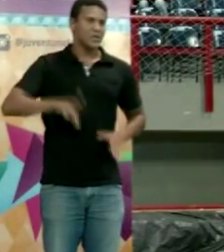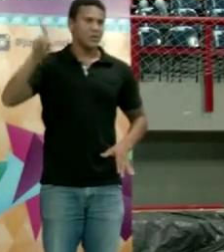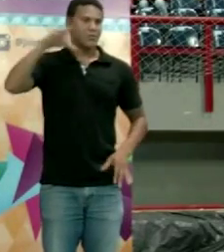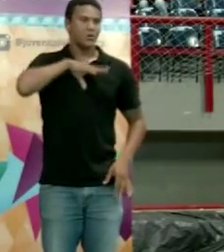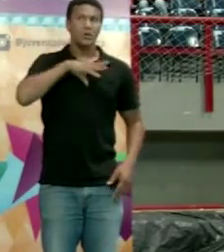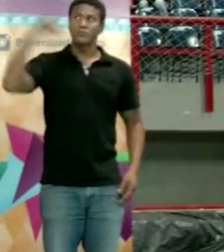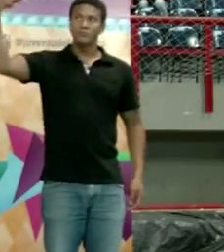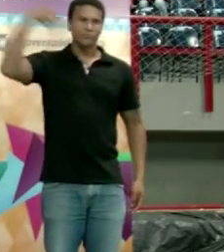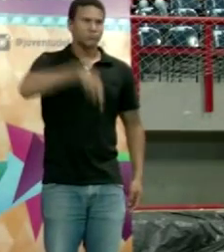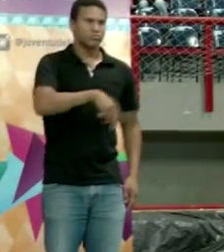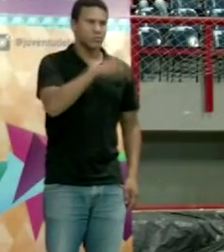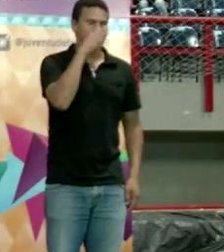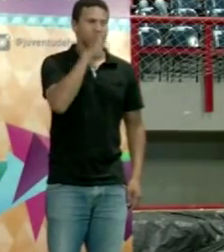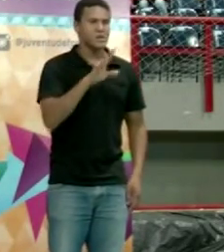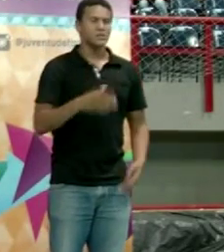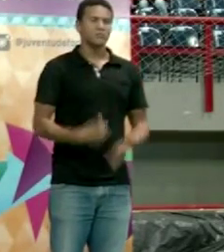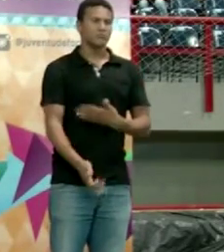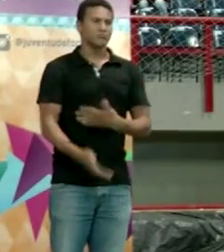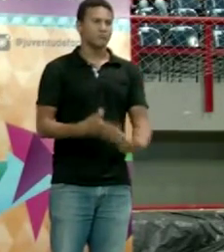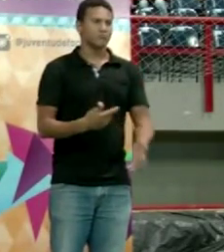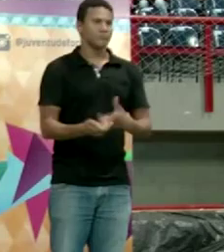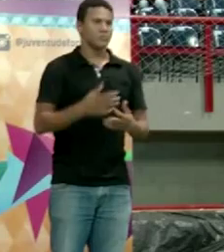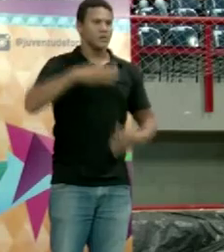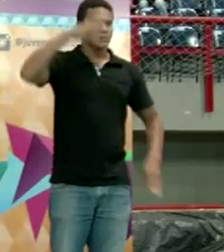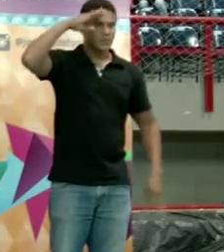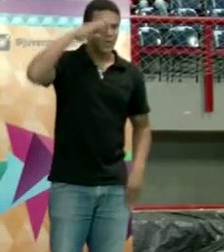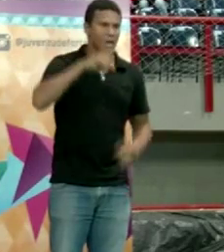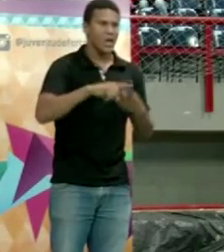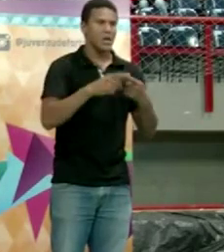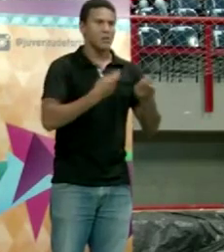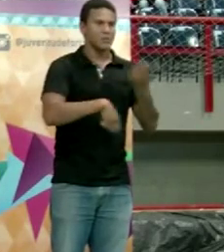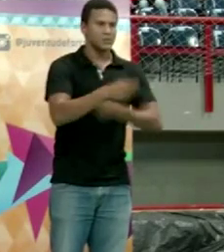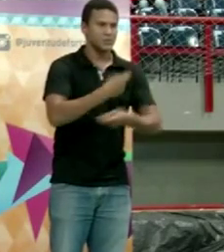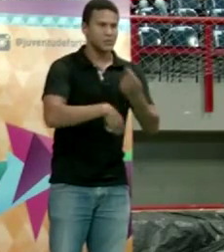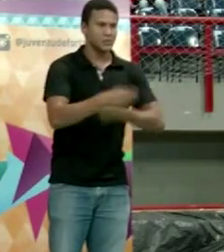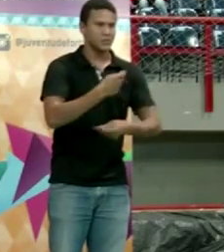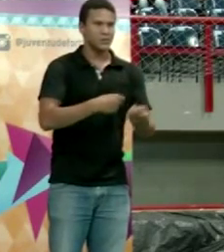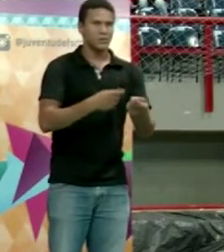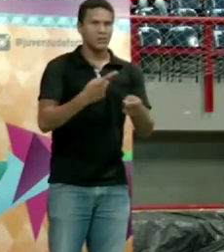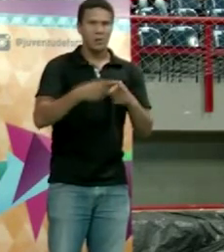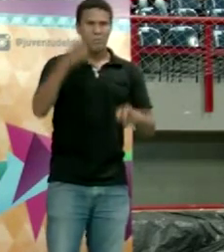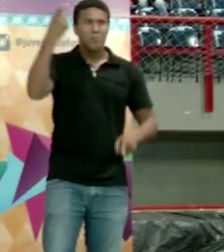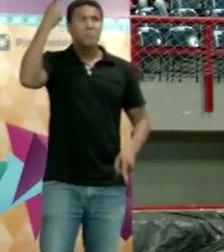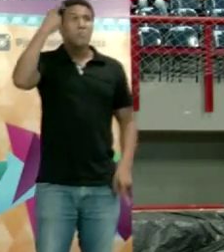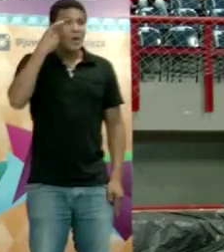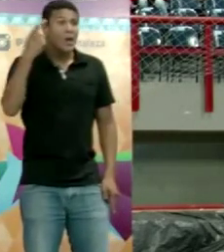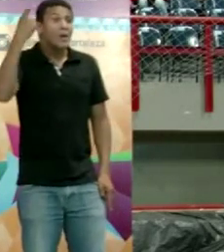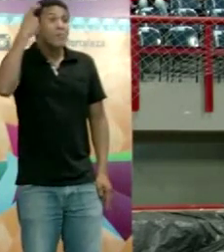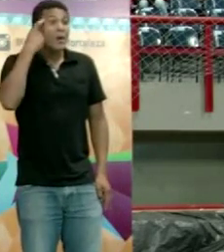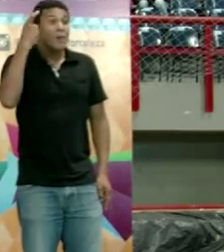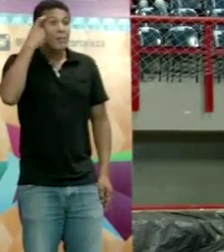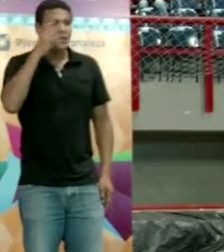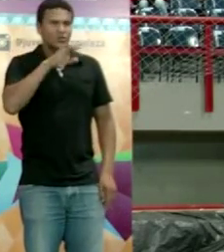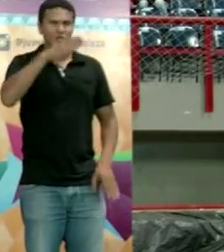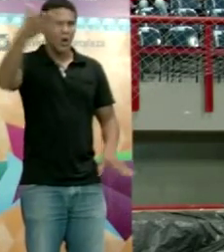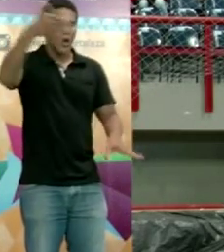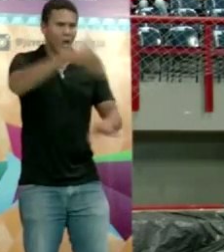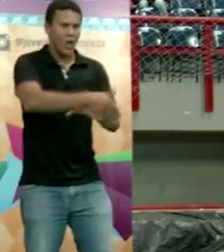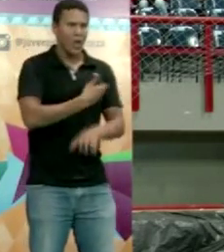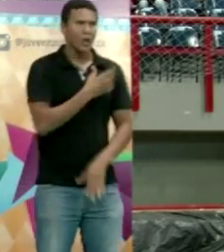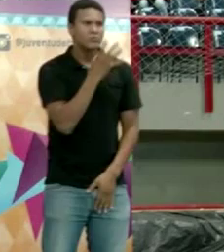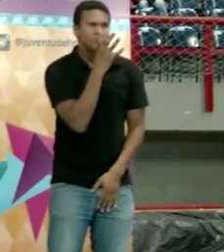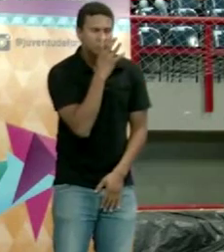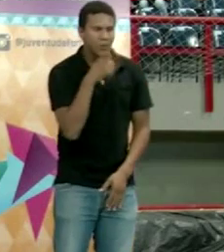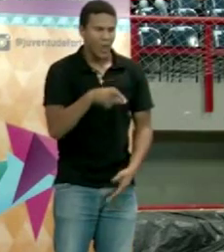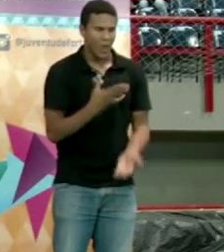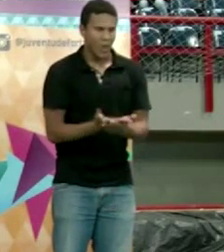comerciante, militar. Então pensa, não venha para essas aulas para assistir a aula.